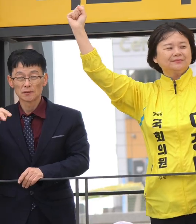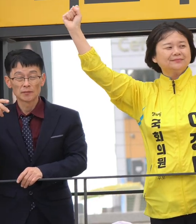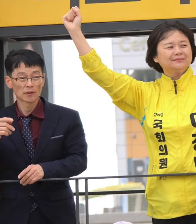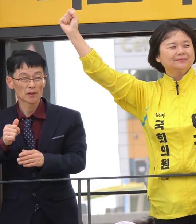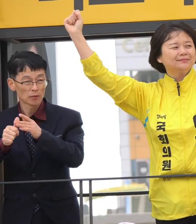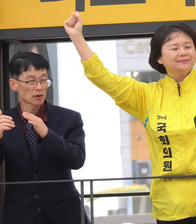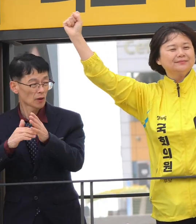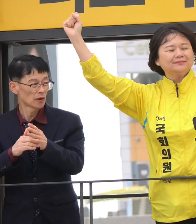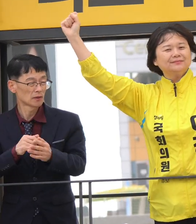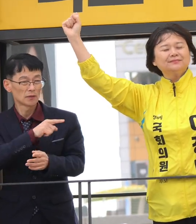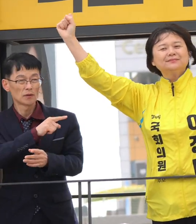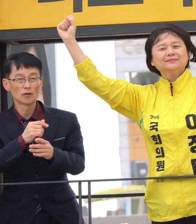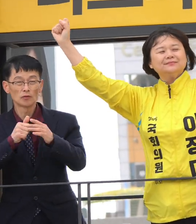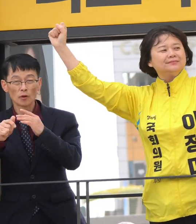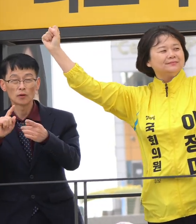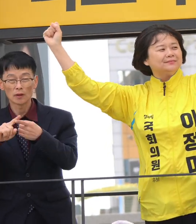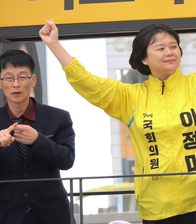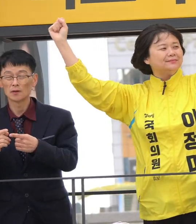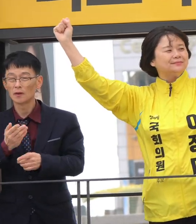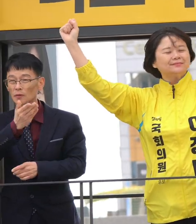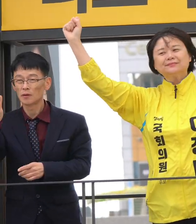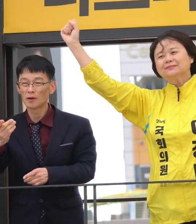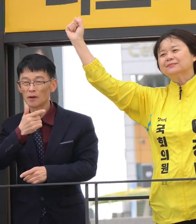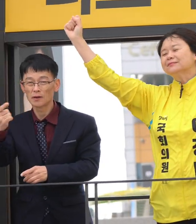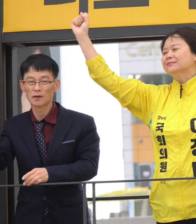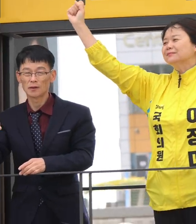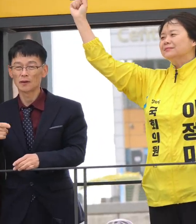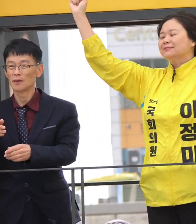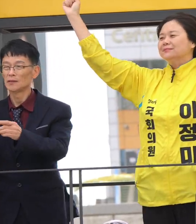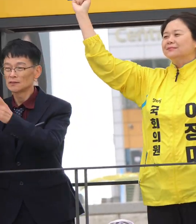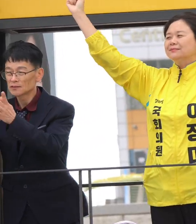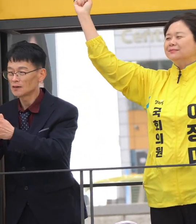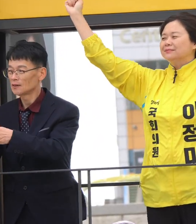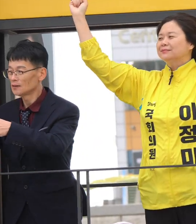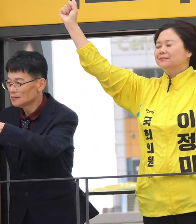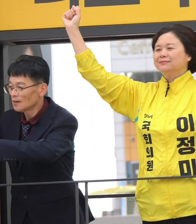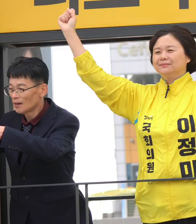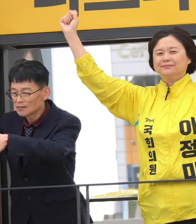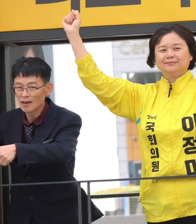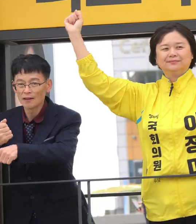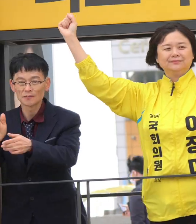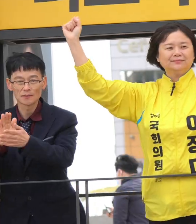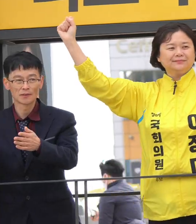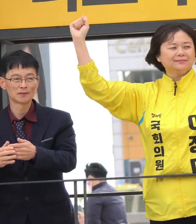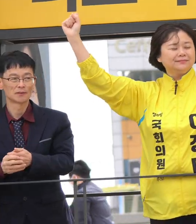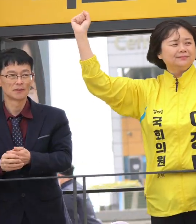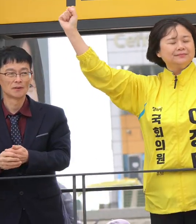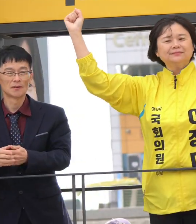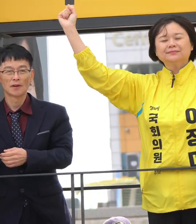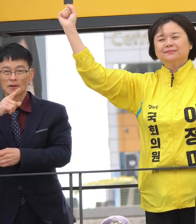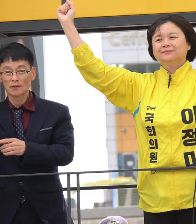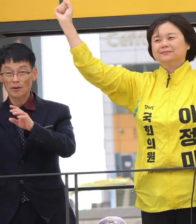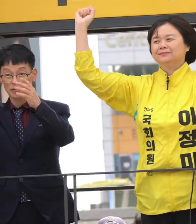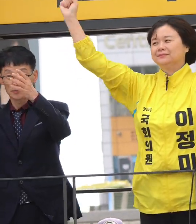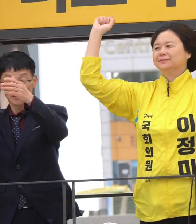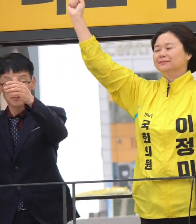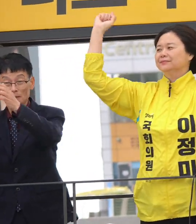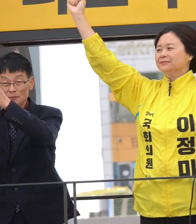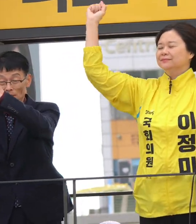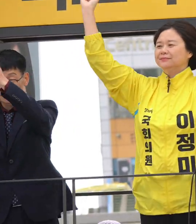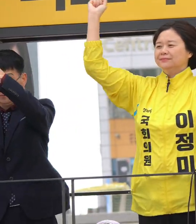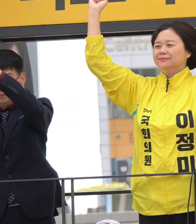심상정 대표님과 이정민 후보 여러분들께 내려가서 직접 인사하도록 하겠습니다. 다시 한번 큰 박수